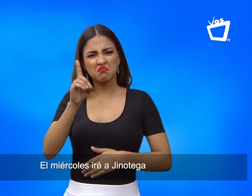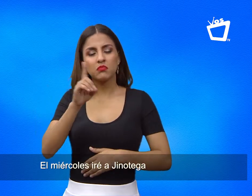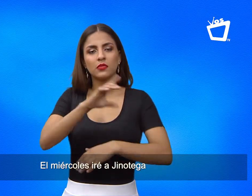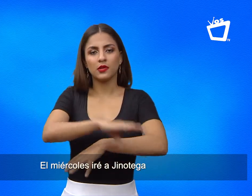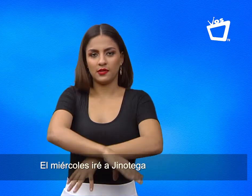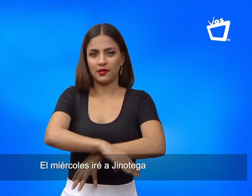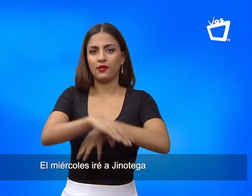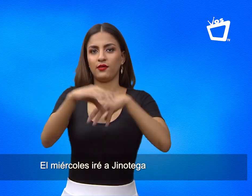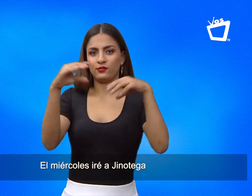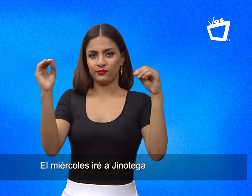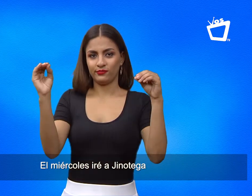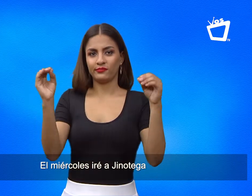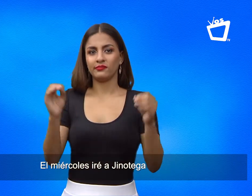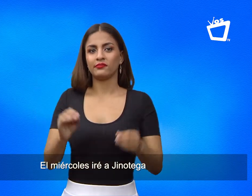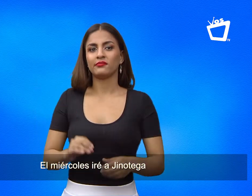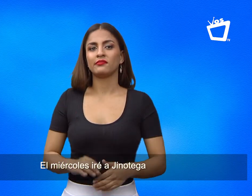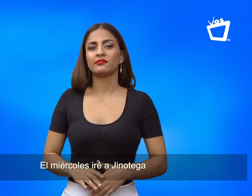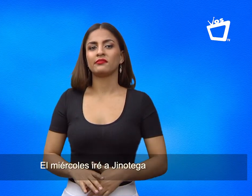El miércoles iré a Jinotega.